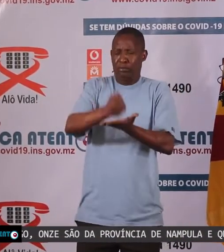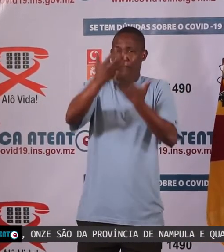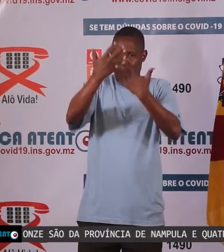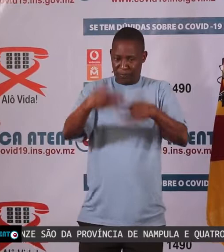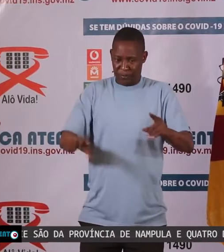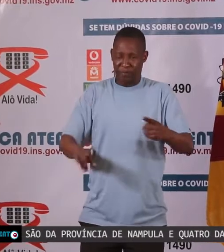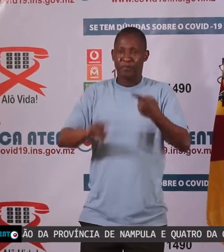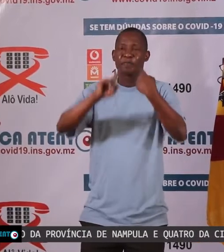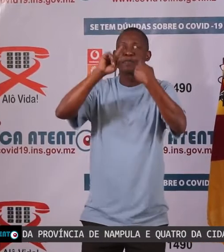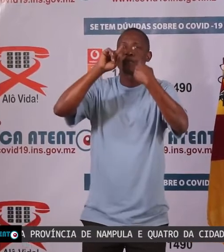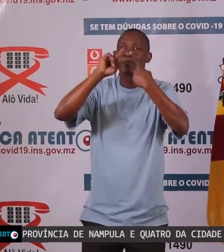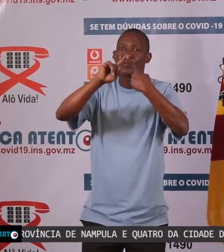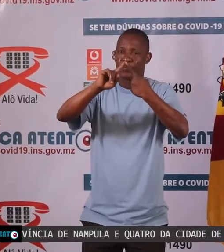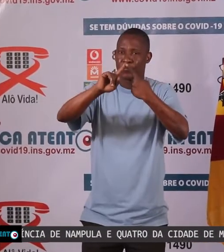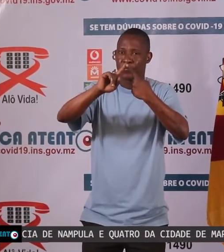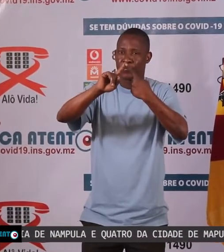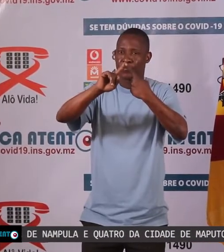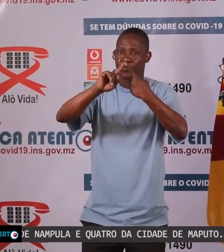destaque para